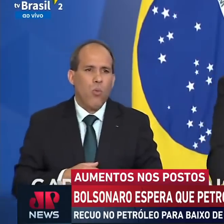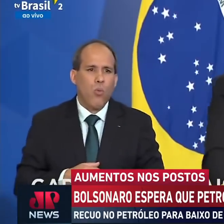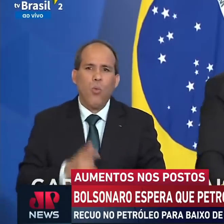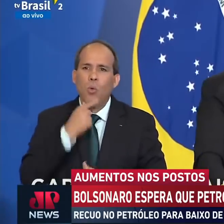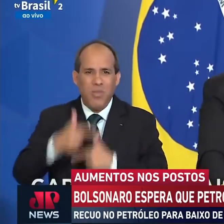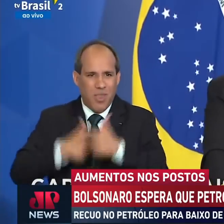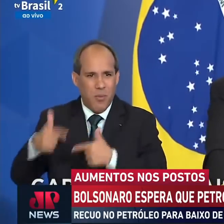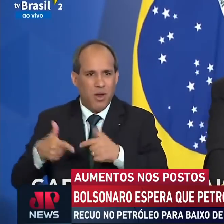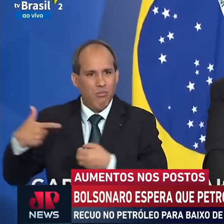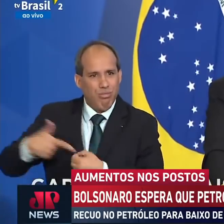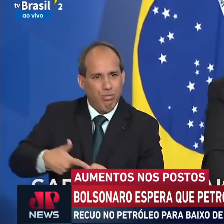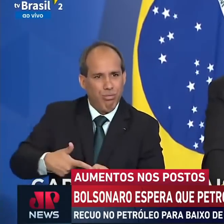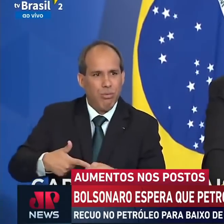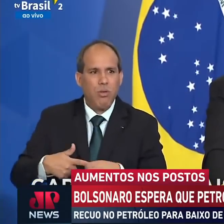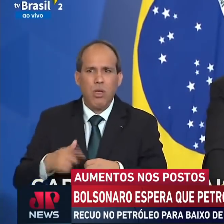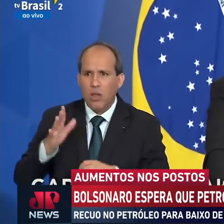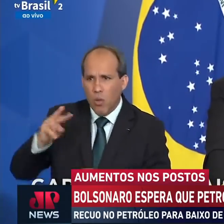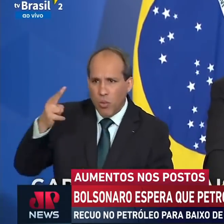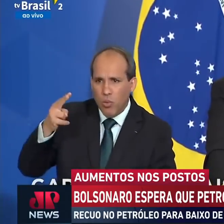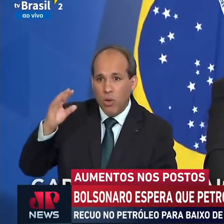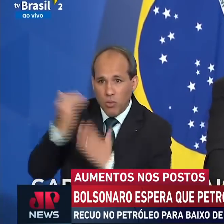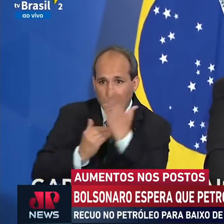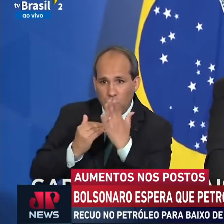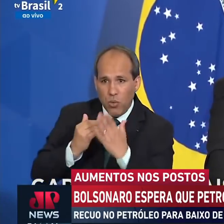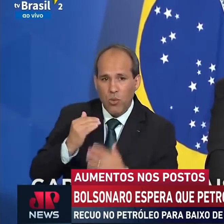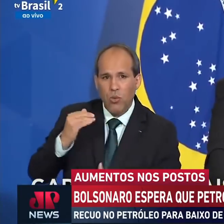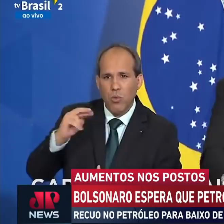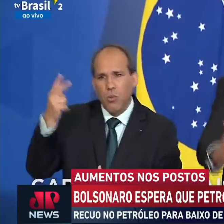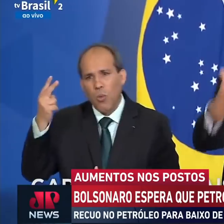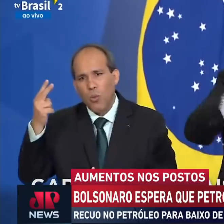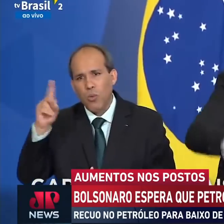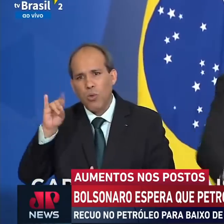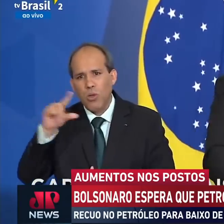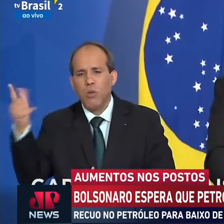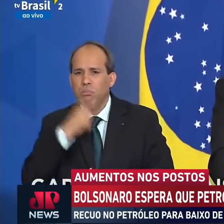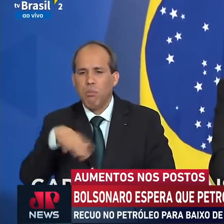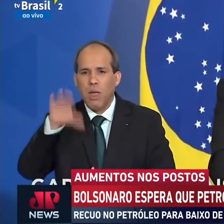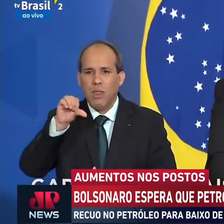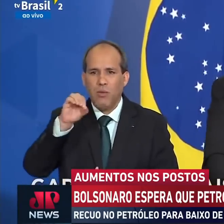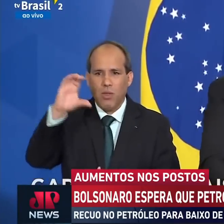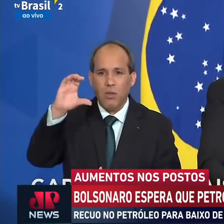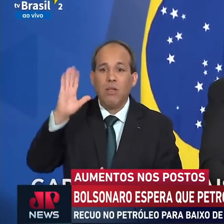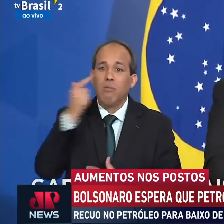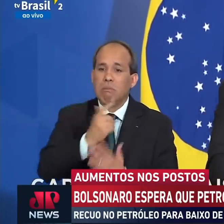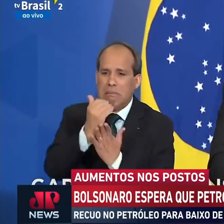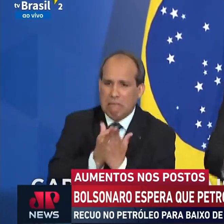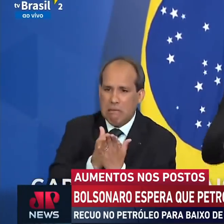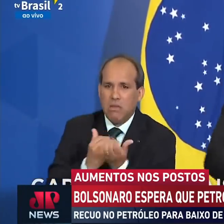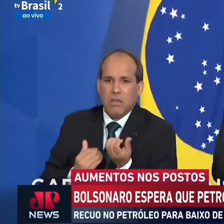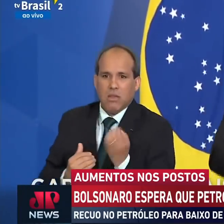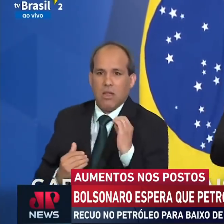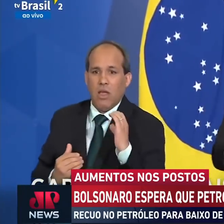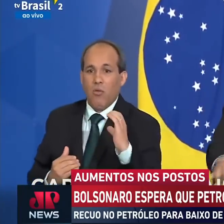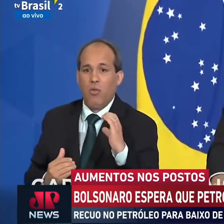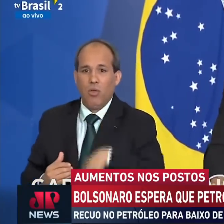frentista que tinha aumentado o diesel tinha um pouco mais de 90 centavos isso aqui se já tinha reduzido 60 sentar